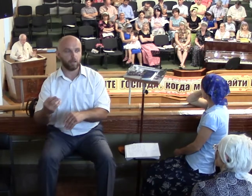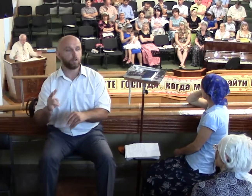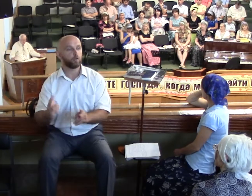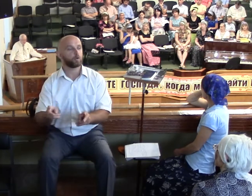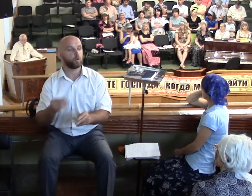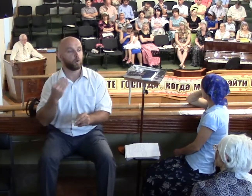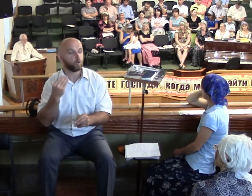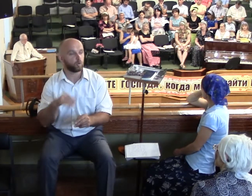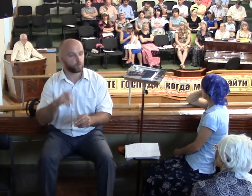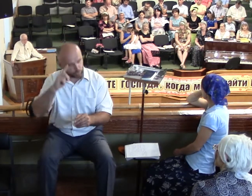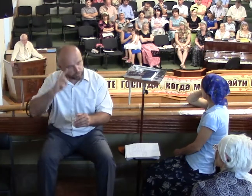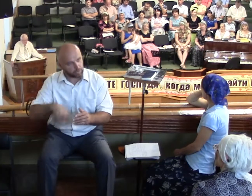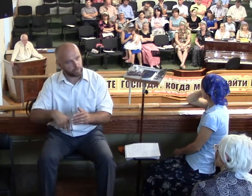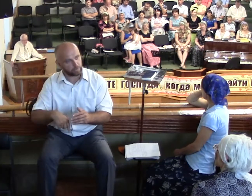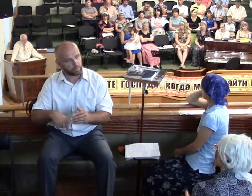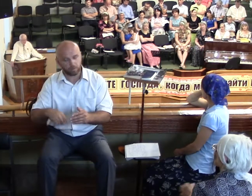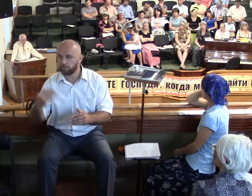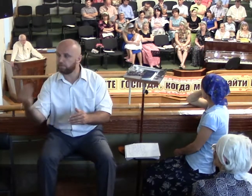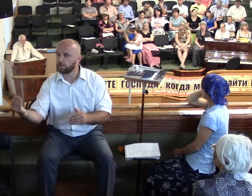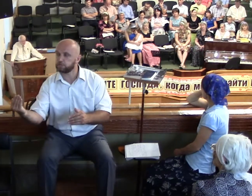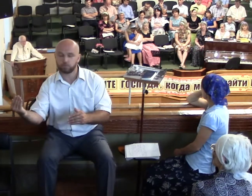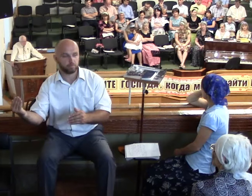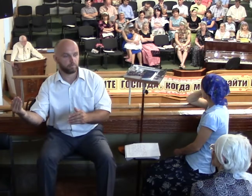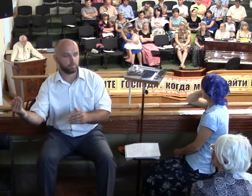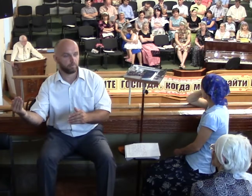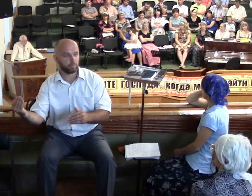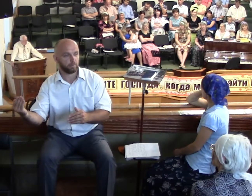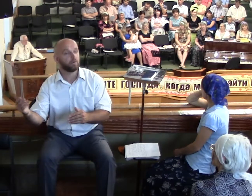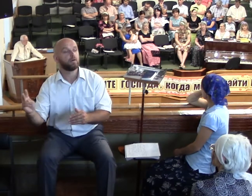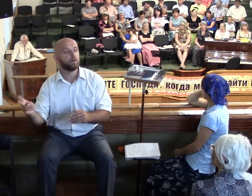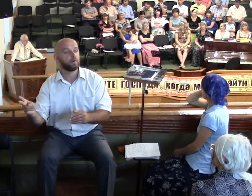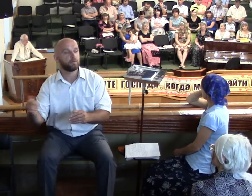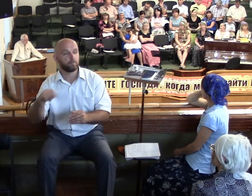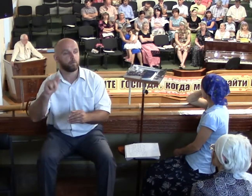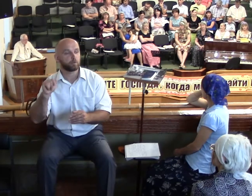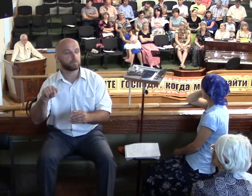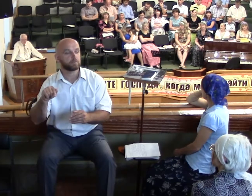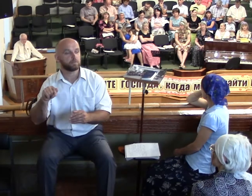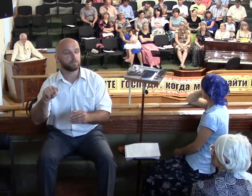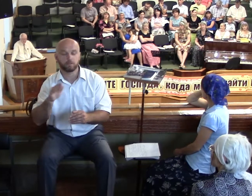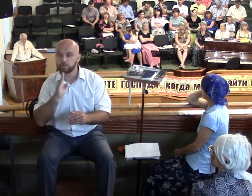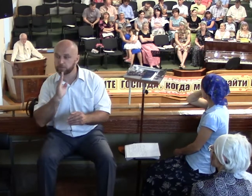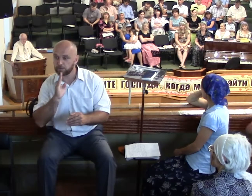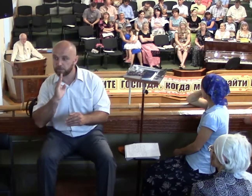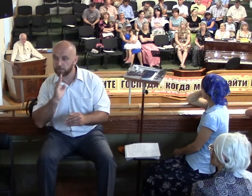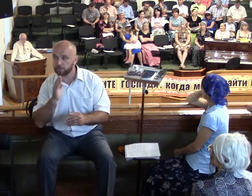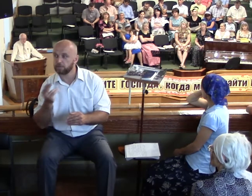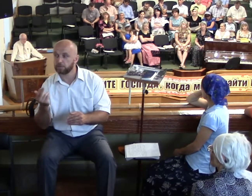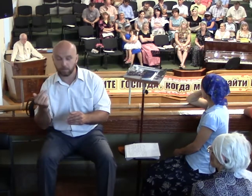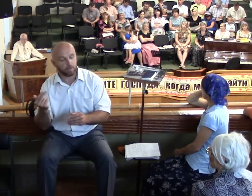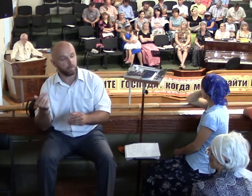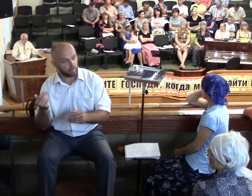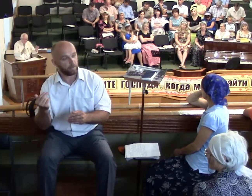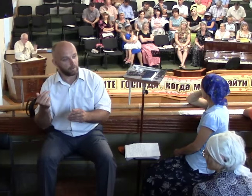Могут так угадать. А могут и не дать, вот сказать, мы купим новую, по всему городу. Друзья дорогие,